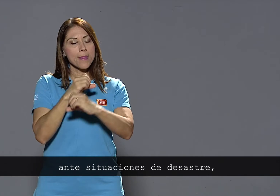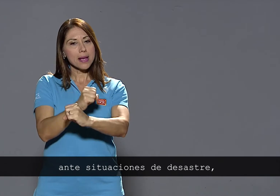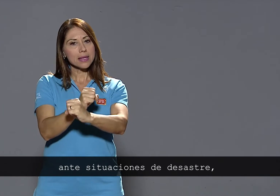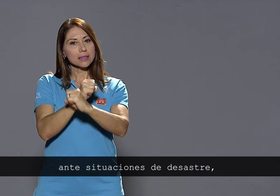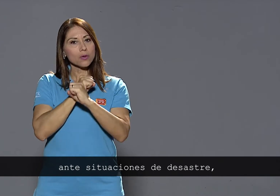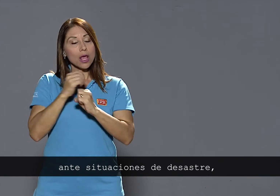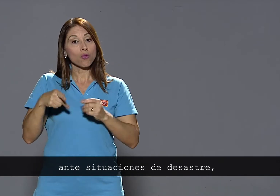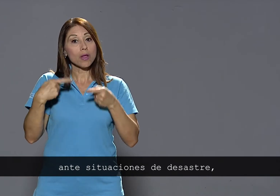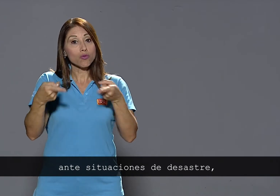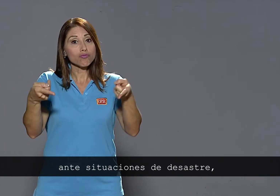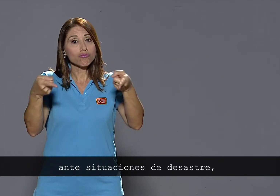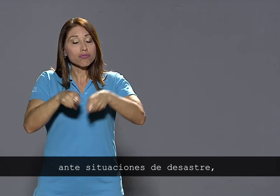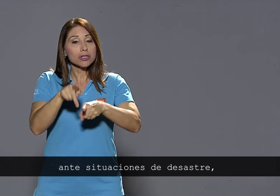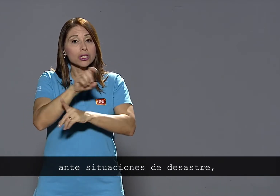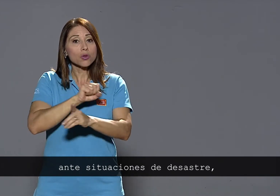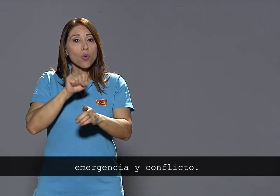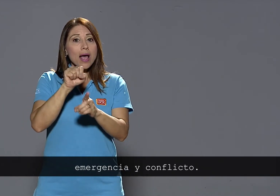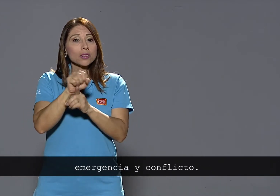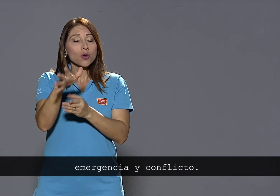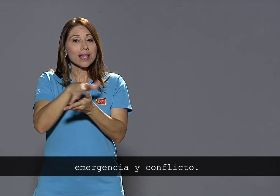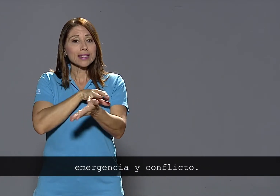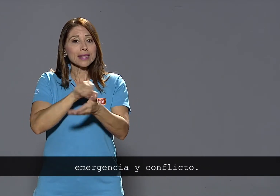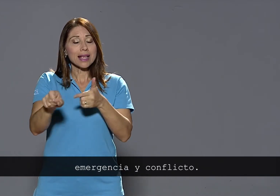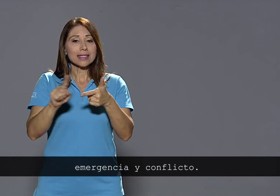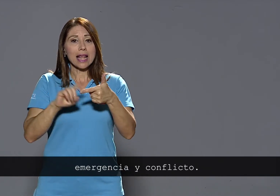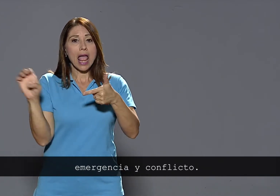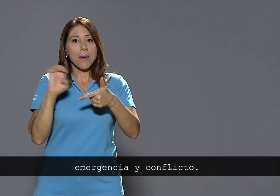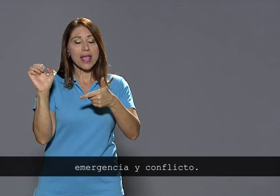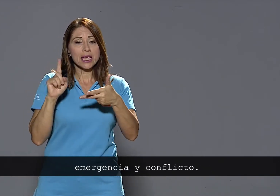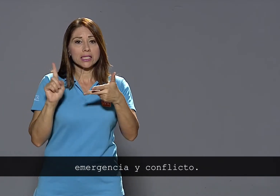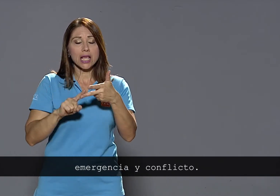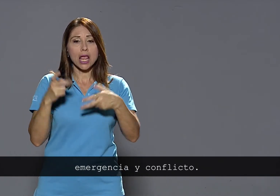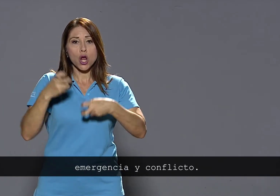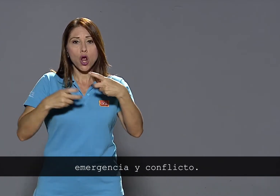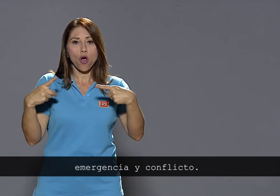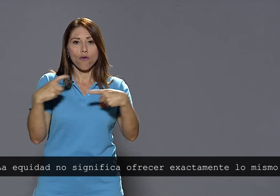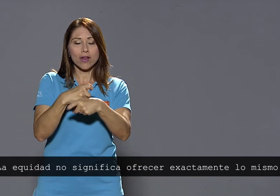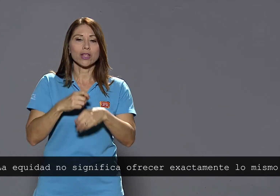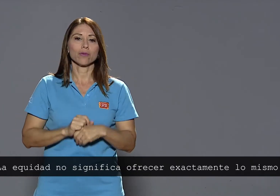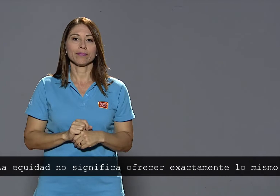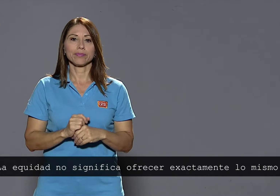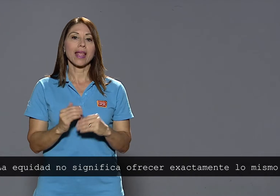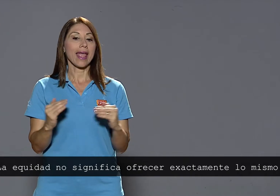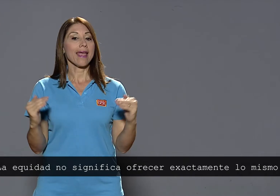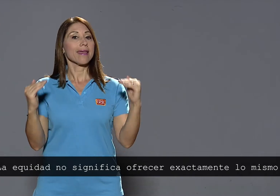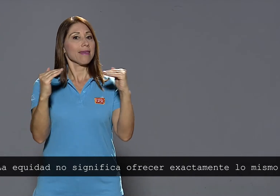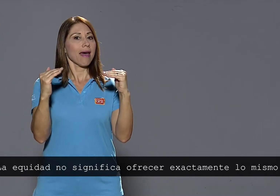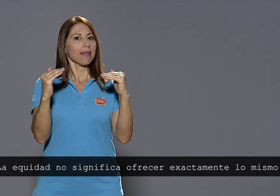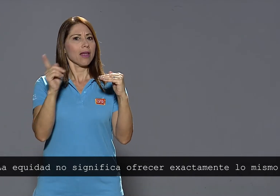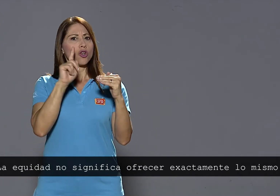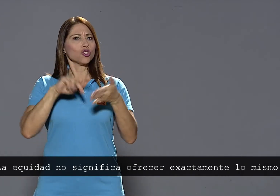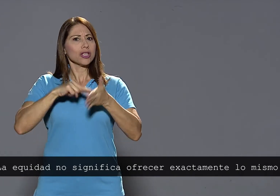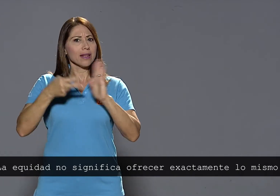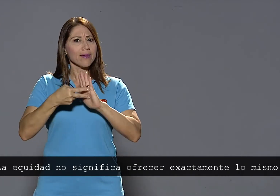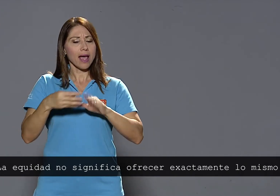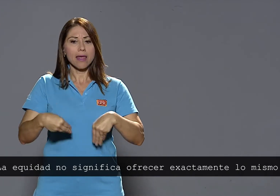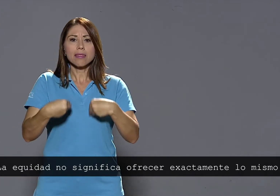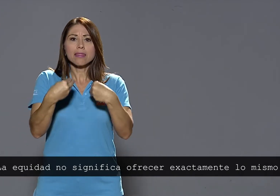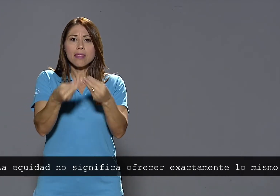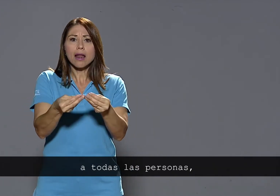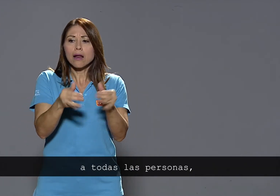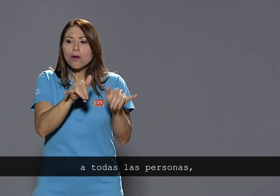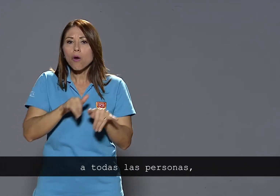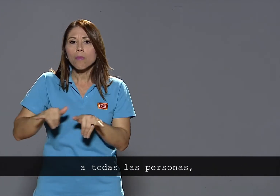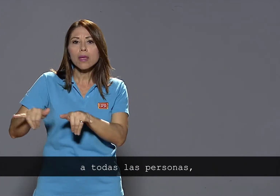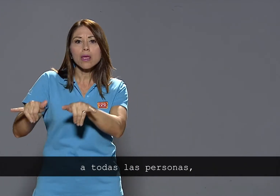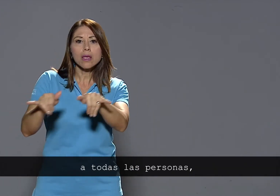seguridad ante situaciones de desastre, emergencia y conflicto. La equidad no significa ofrecer exactamente lo